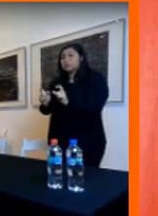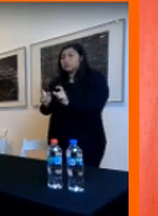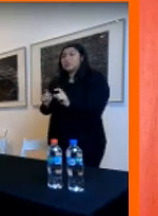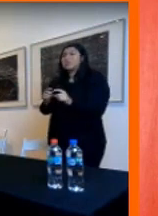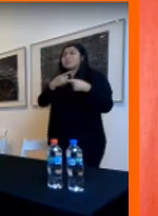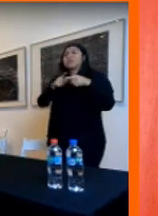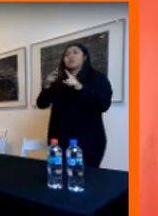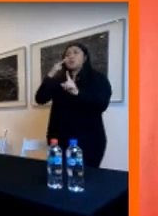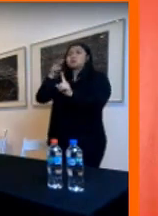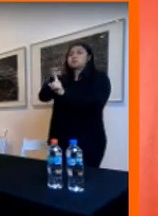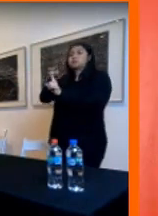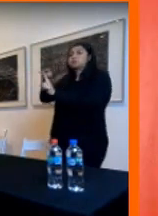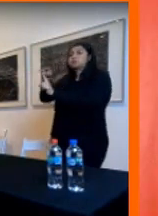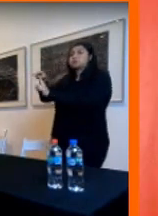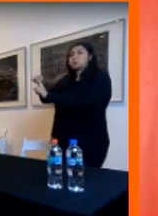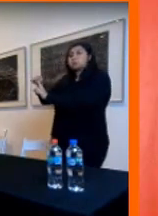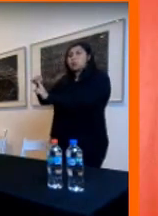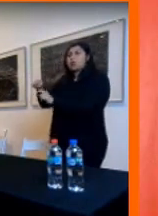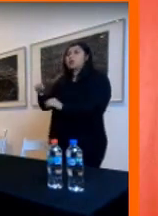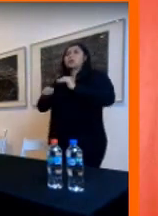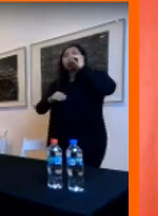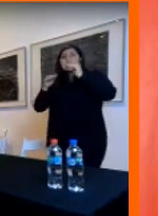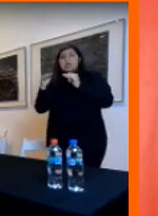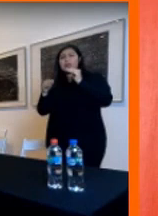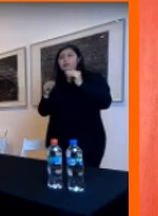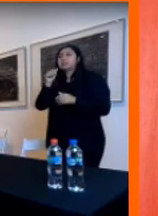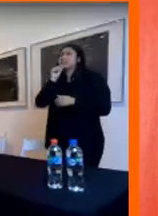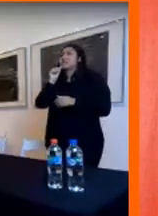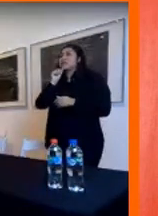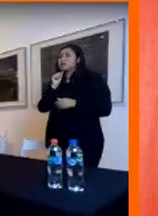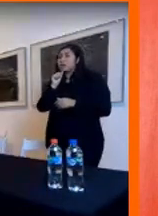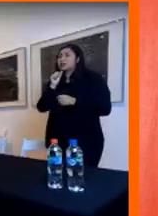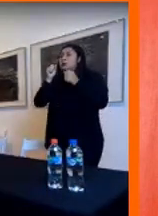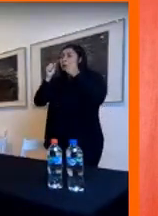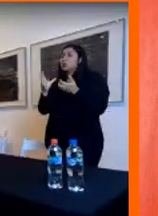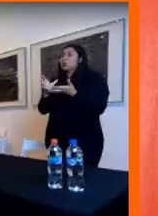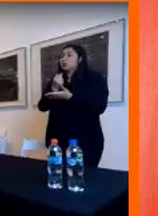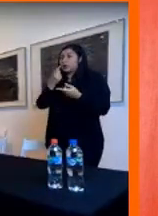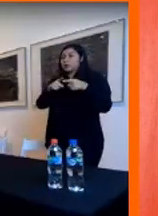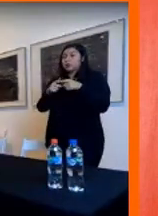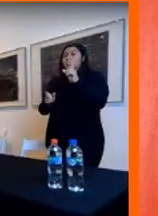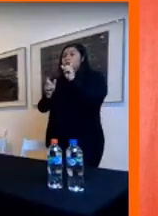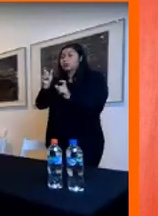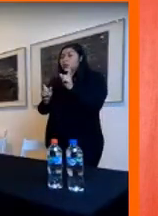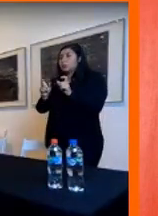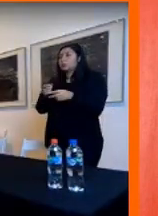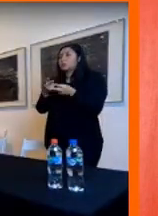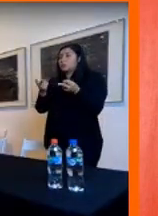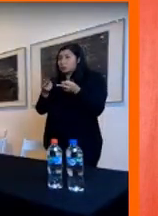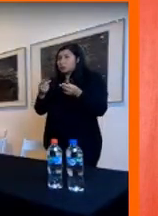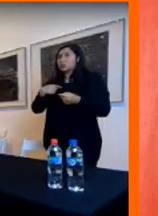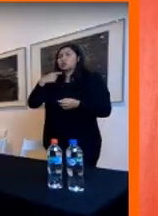Y a pesar de que quizás a veces nos falta llegar a ciertos públicos, porque yo también siento que su comunidad es un poco cerrada, tanto